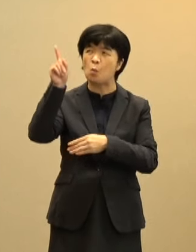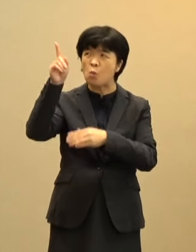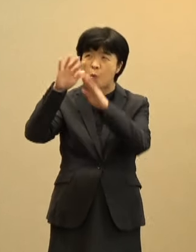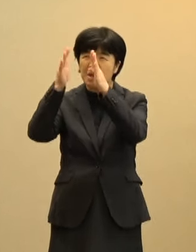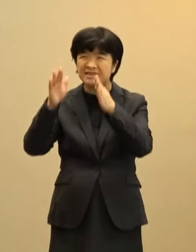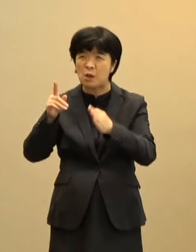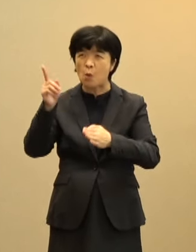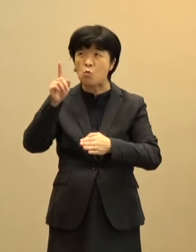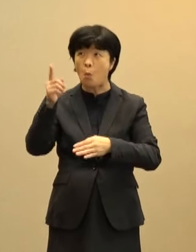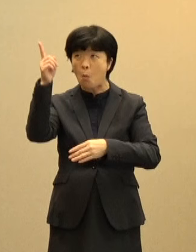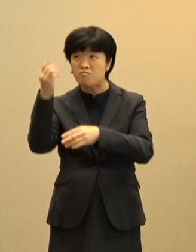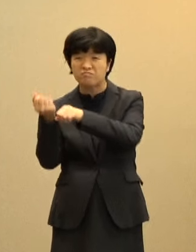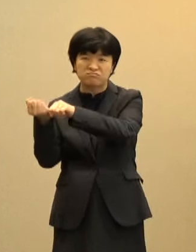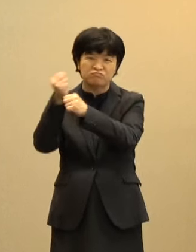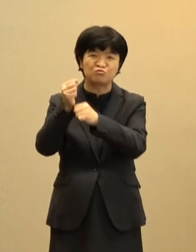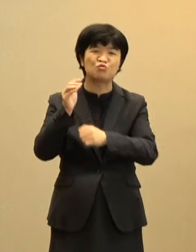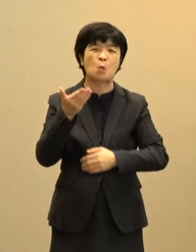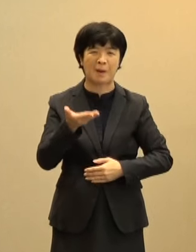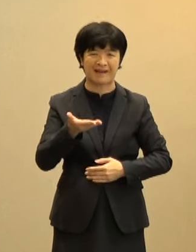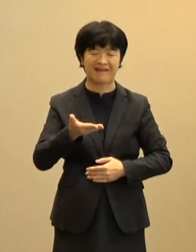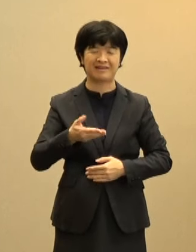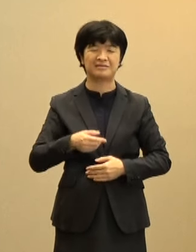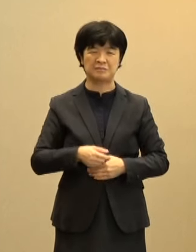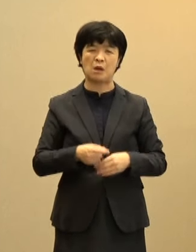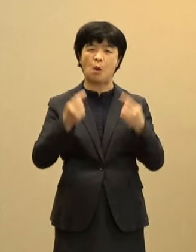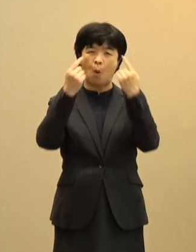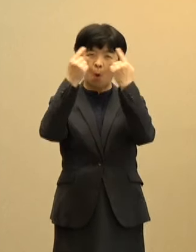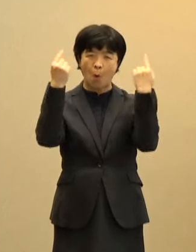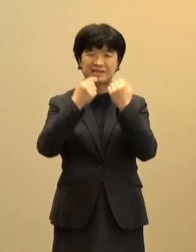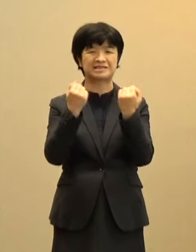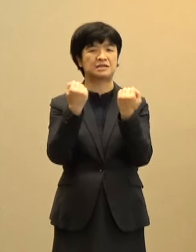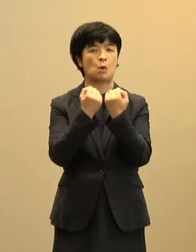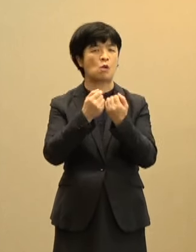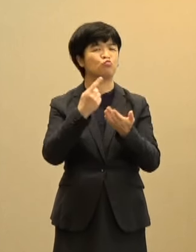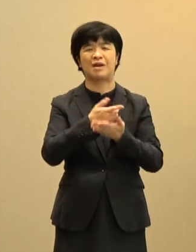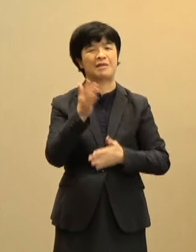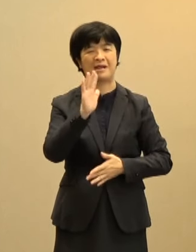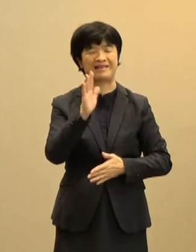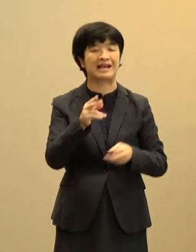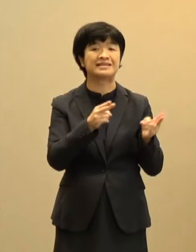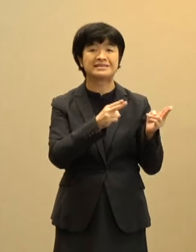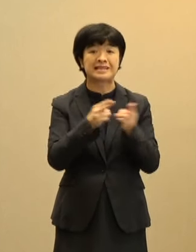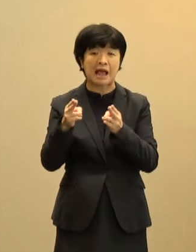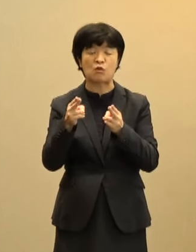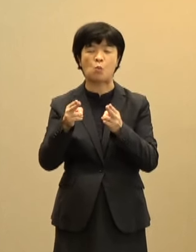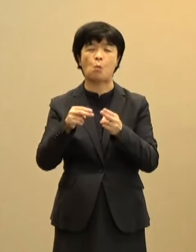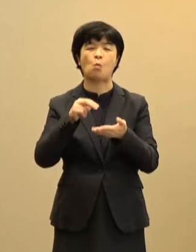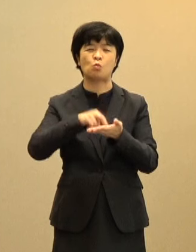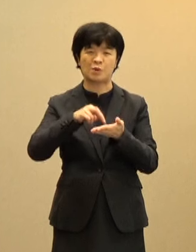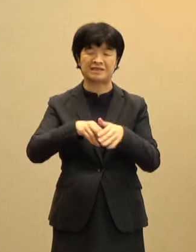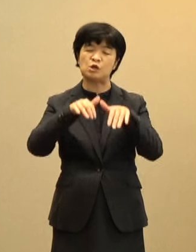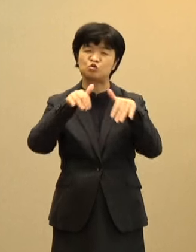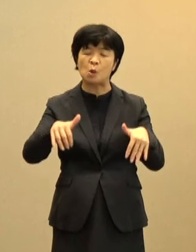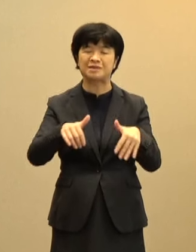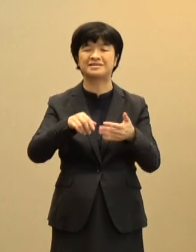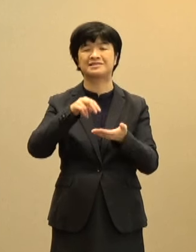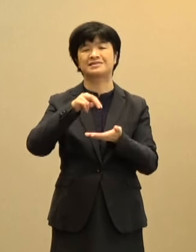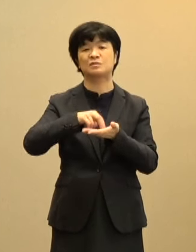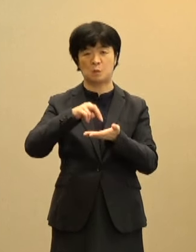か、特にそれは個人のモラルだけではなくてですね、制度的に、組織的にどういうふうにです